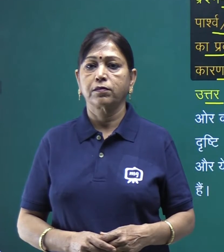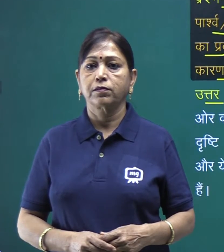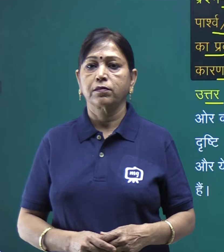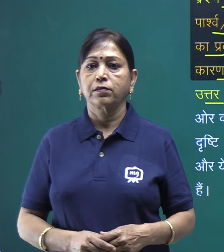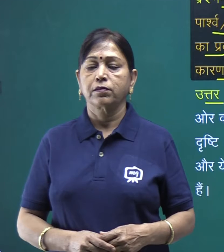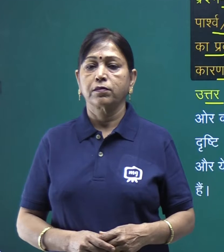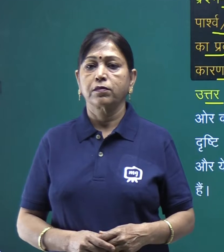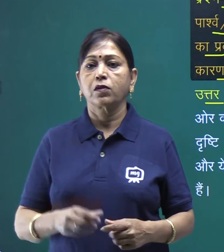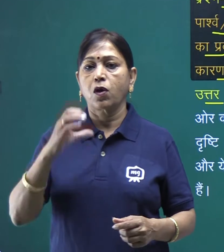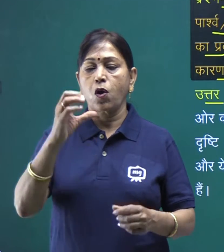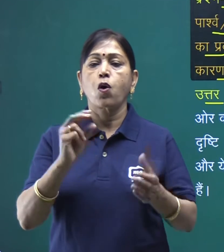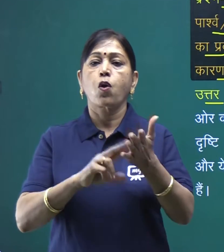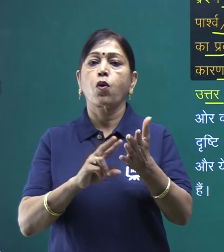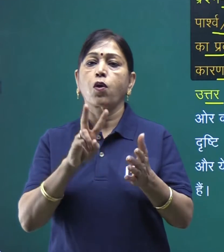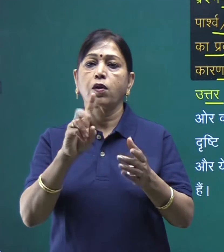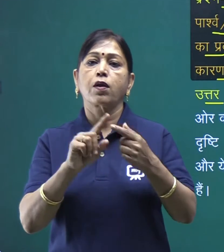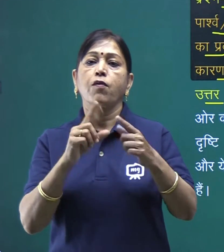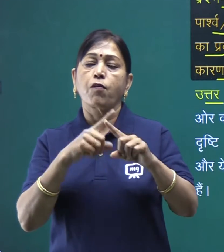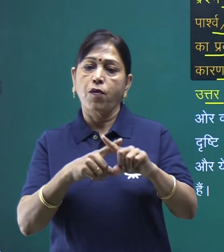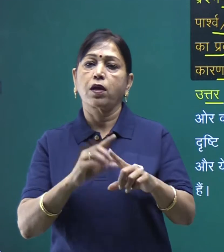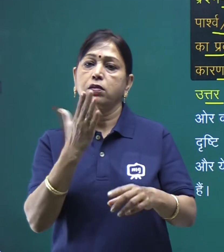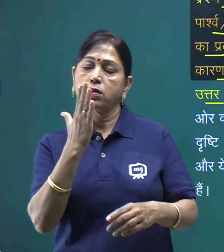उत्तल दर्पण